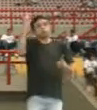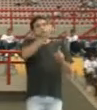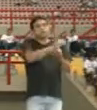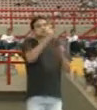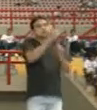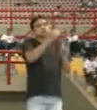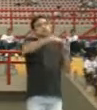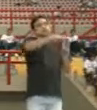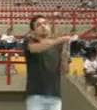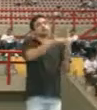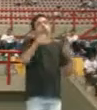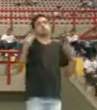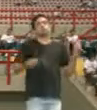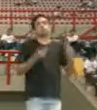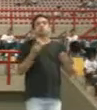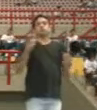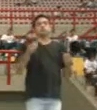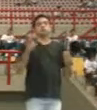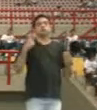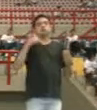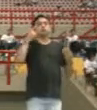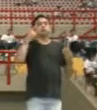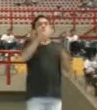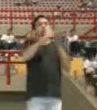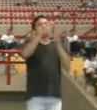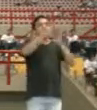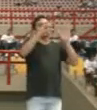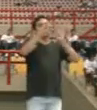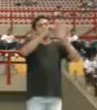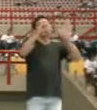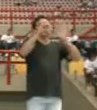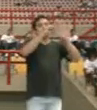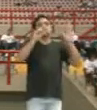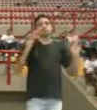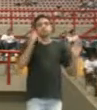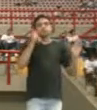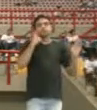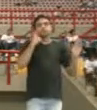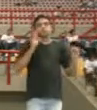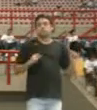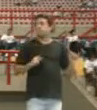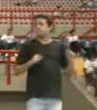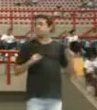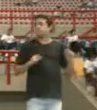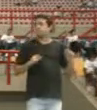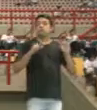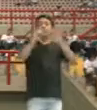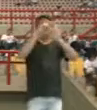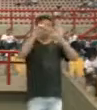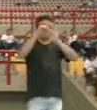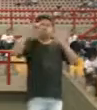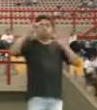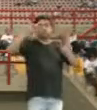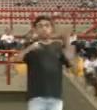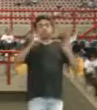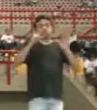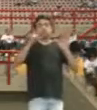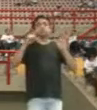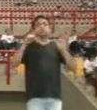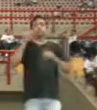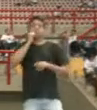sociedade? Vamos lá, introdução, comando da proposta. Comando da proposta,